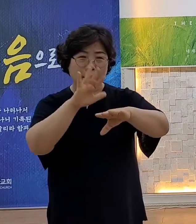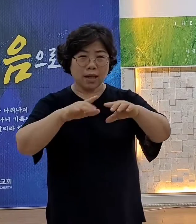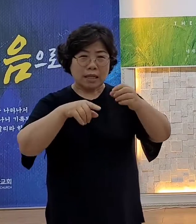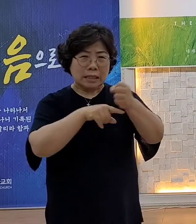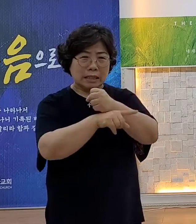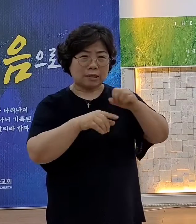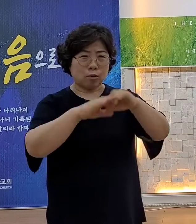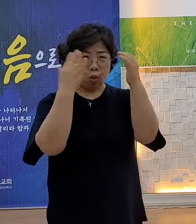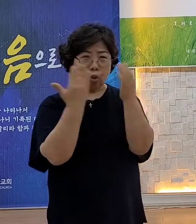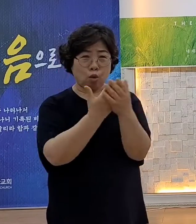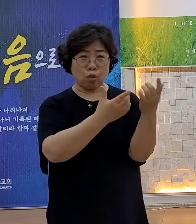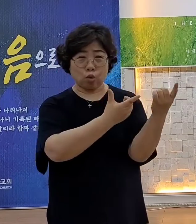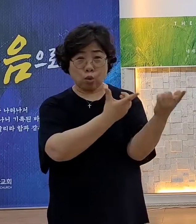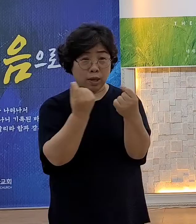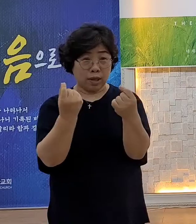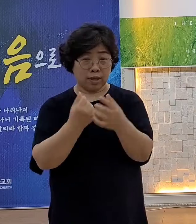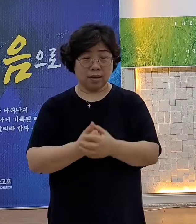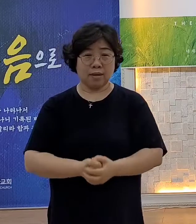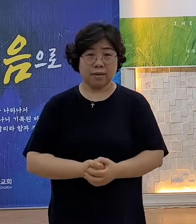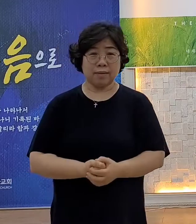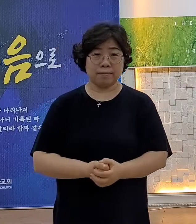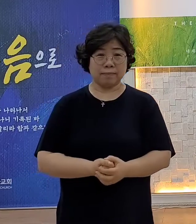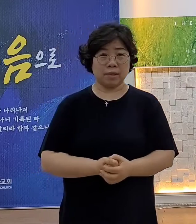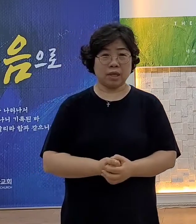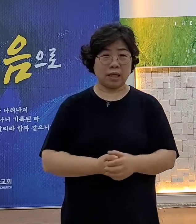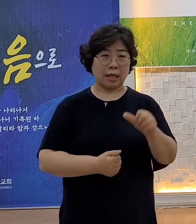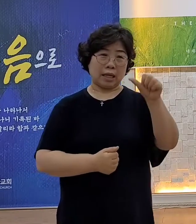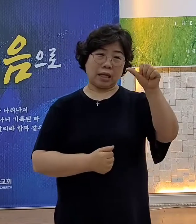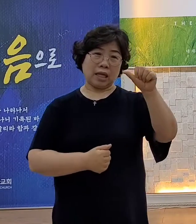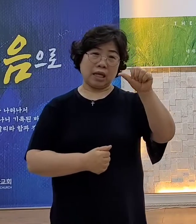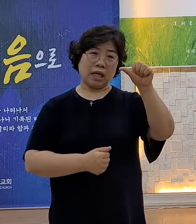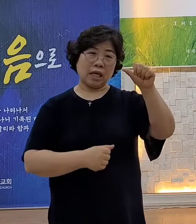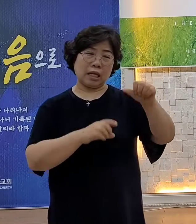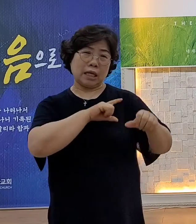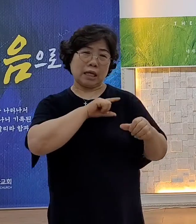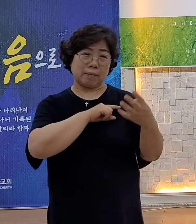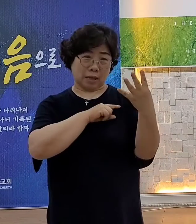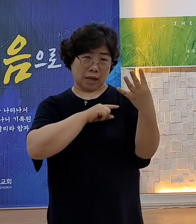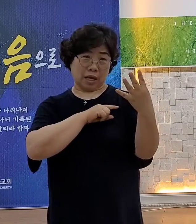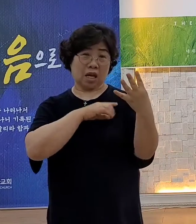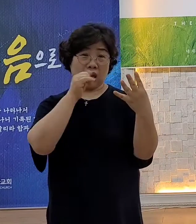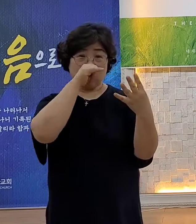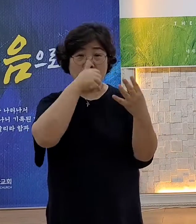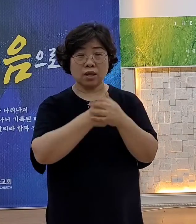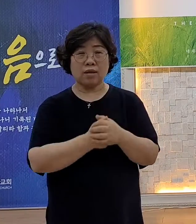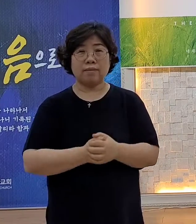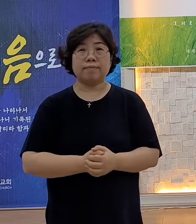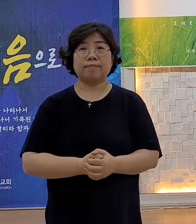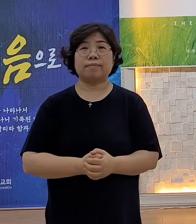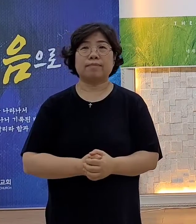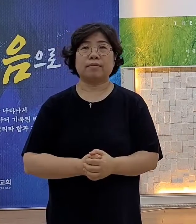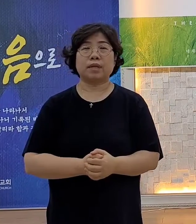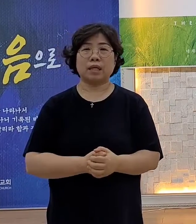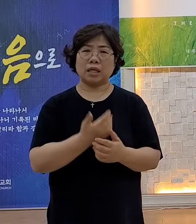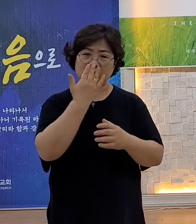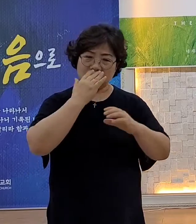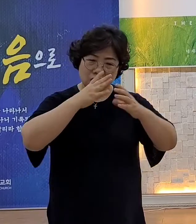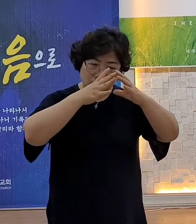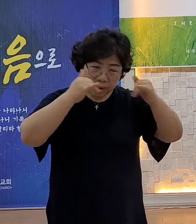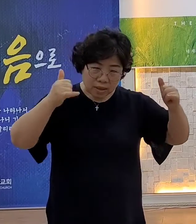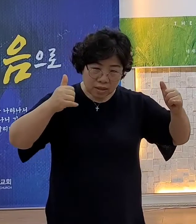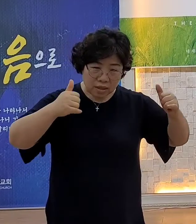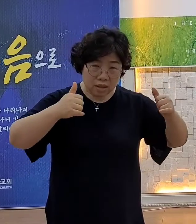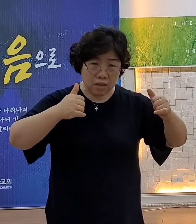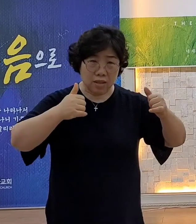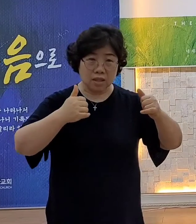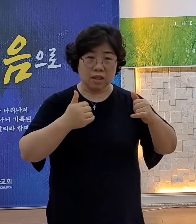출애굽 이후에 이 약속의 땅인 가나안 땅에 들어갈 때까지 광야 생활을 했습니다. 몇 년